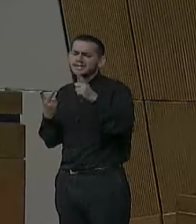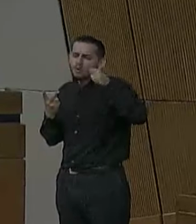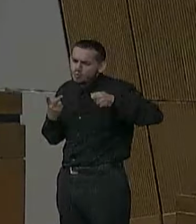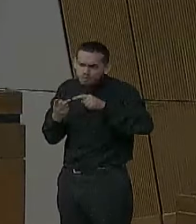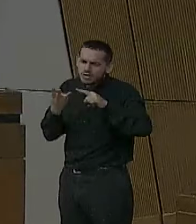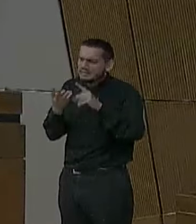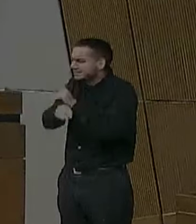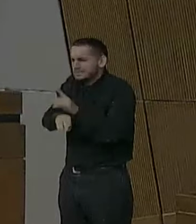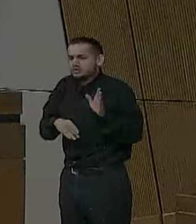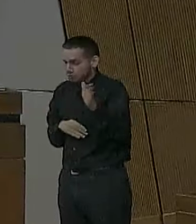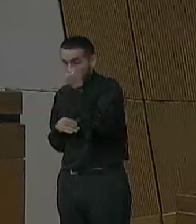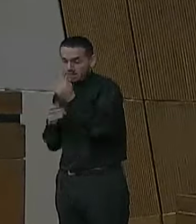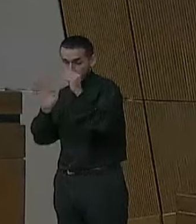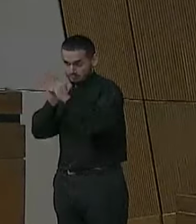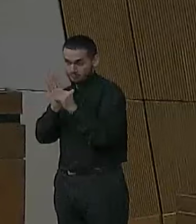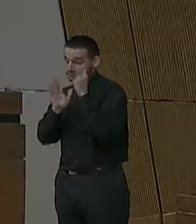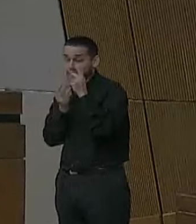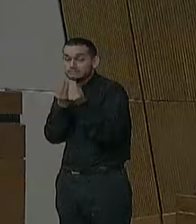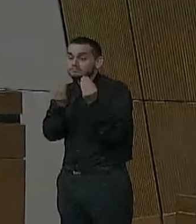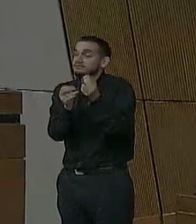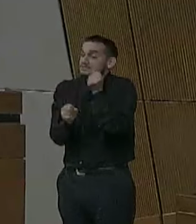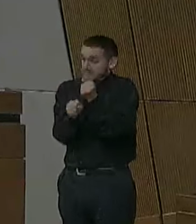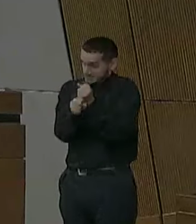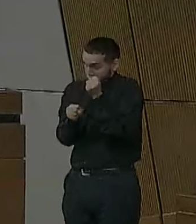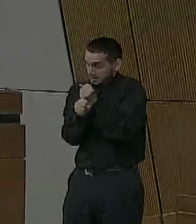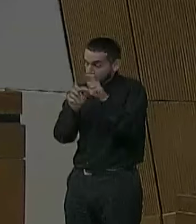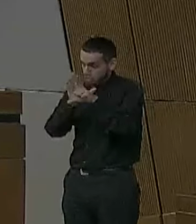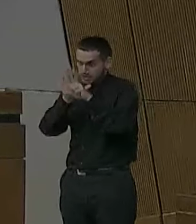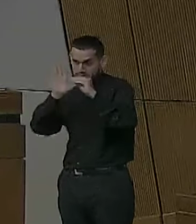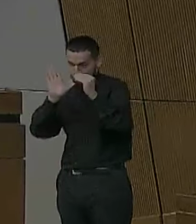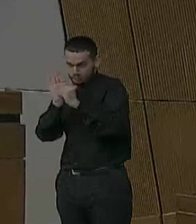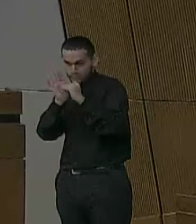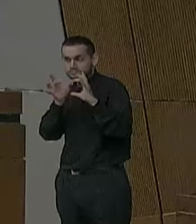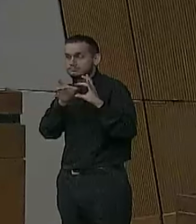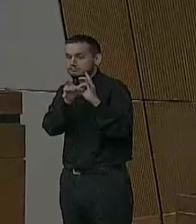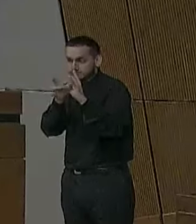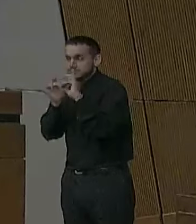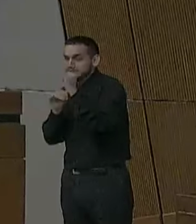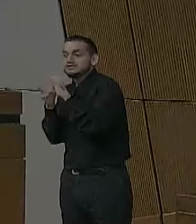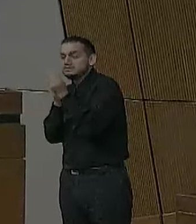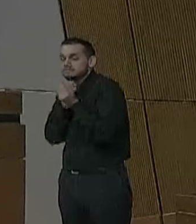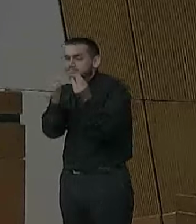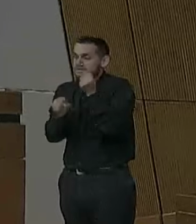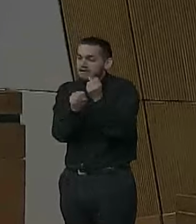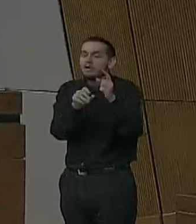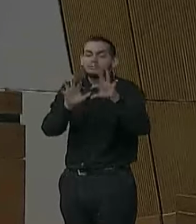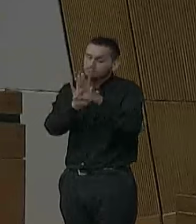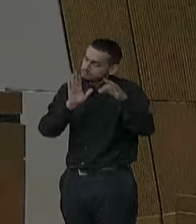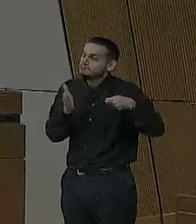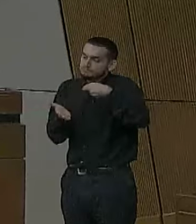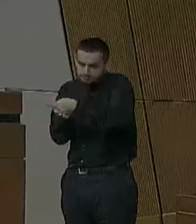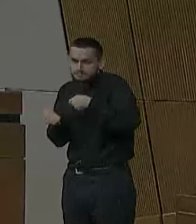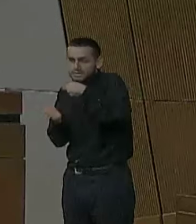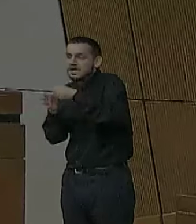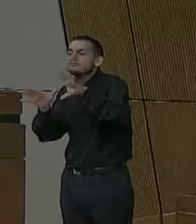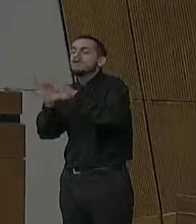que justamente empleen, esto que implicaba que tengan una relación laboral subordinada, que estén como empleados dentro